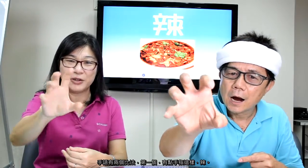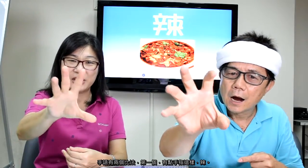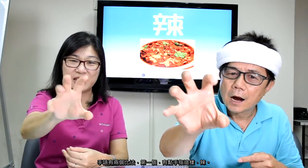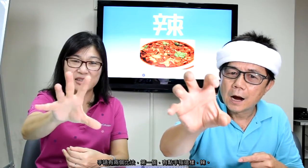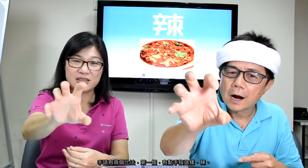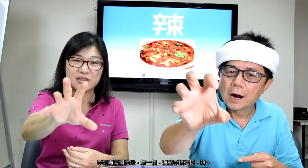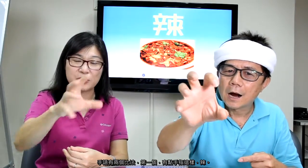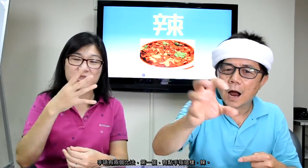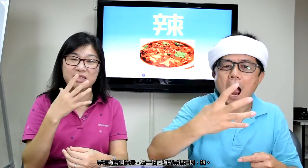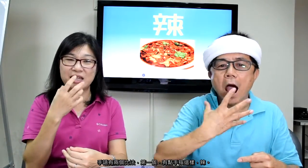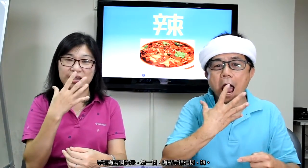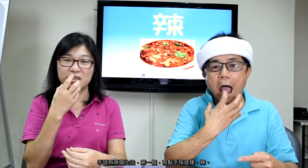有一点手指这样